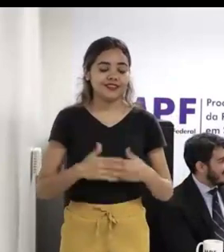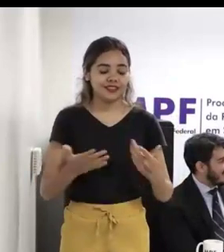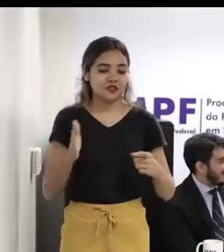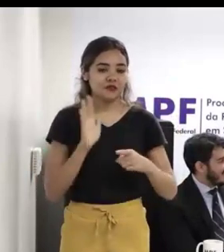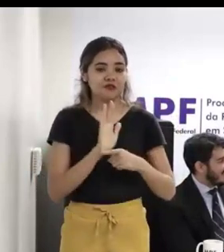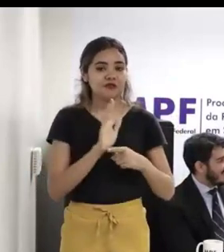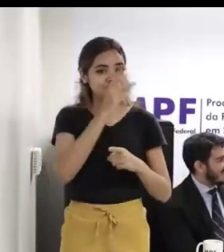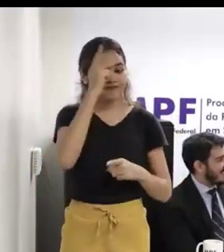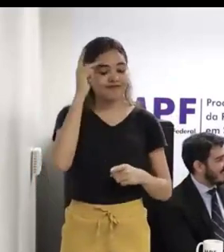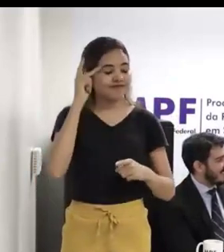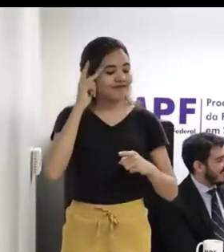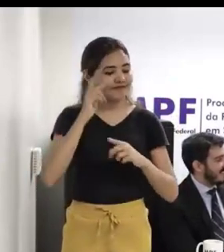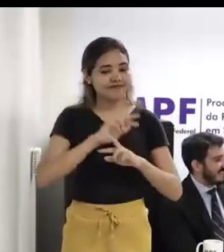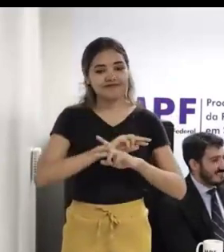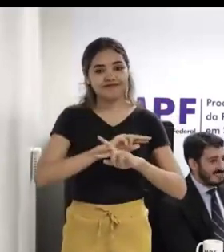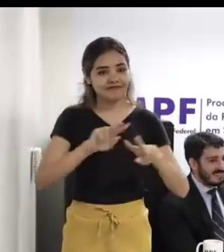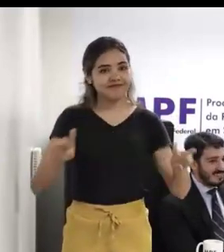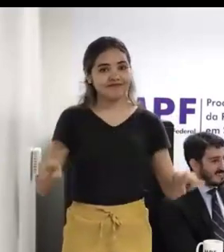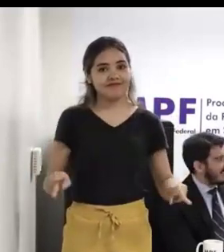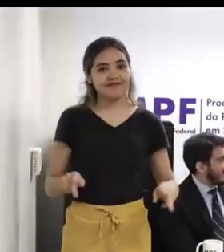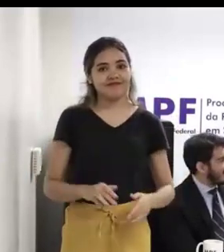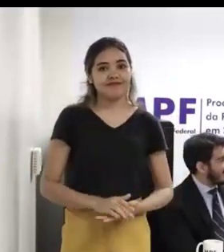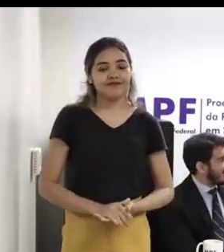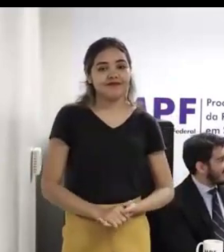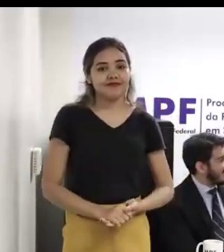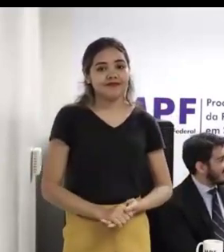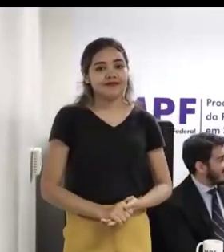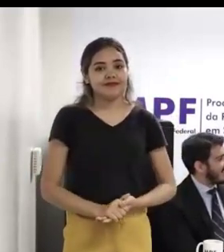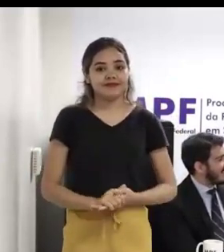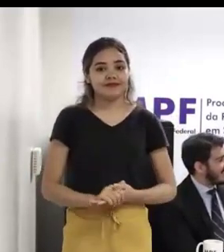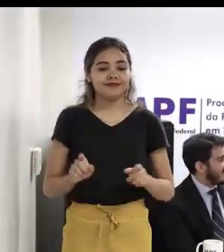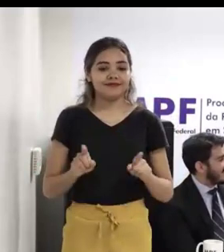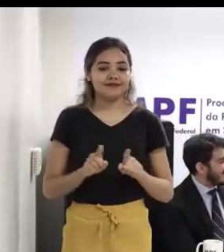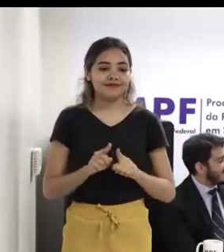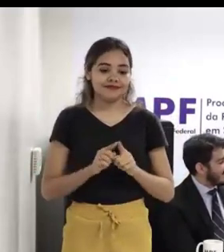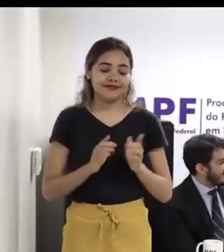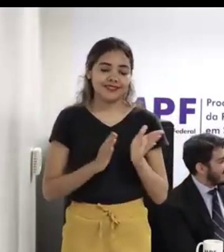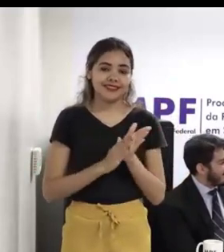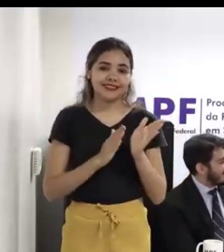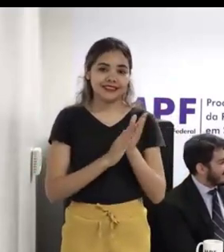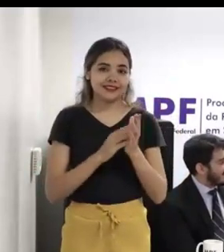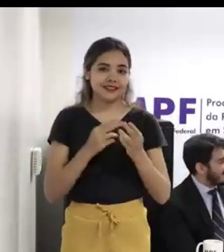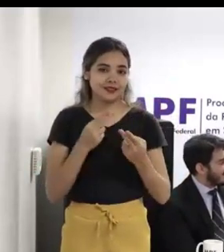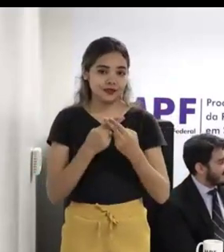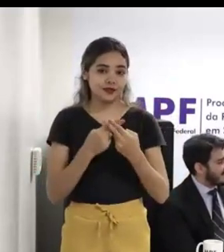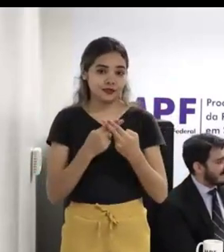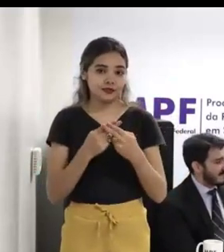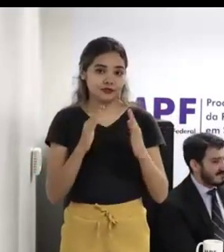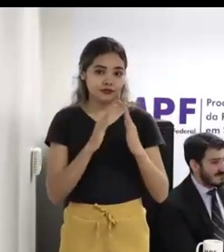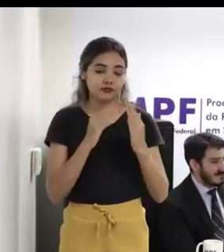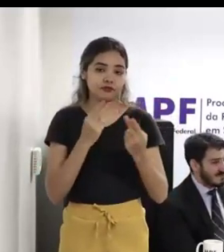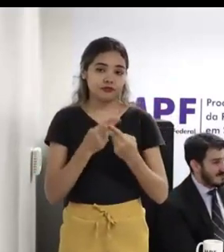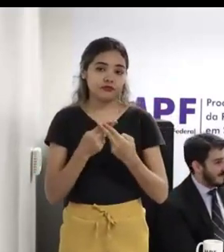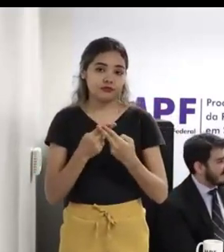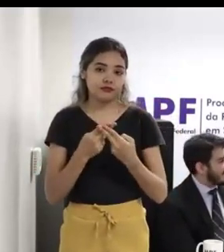a sociedade parabenizar também a presença da o fopa aqui conosco né que é uma instituição de suma importância no